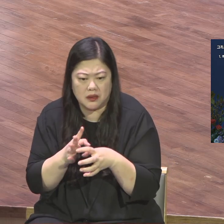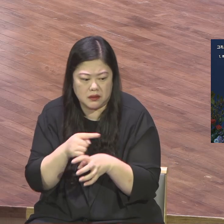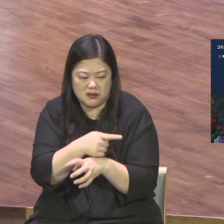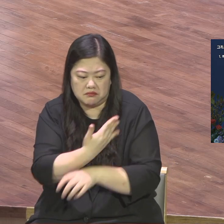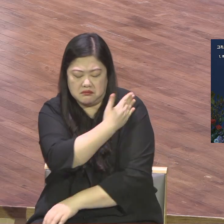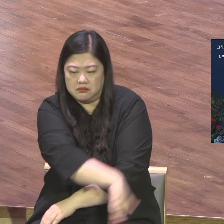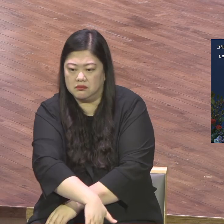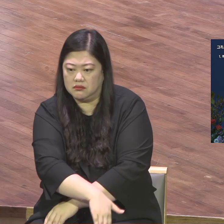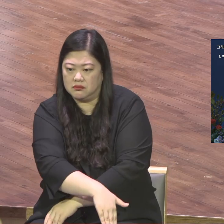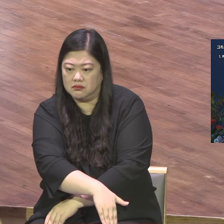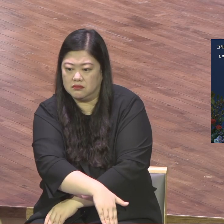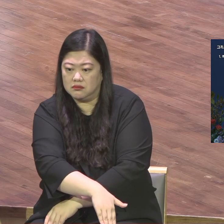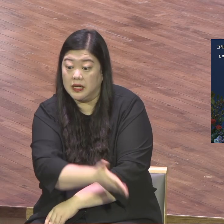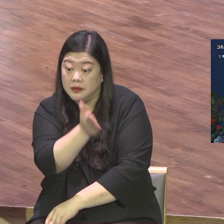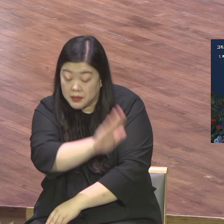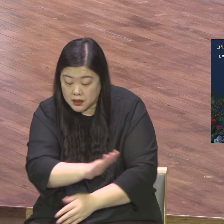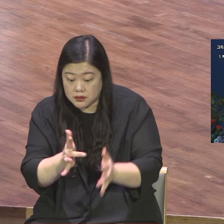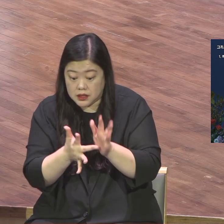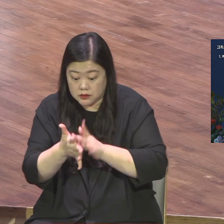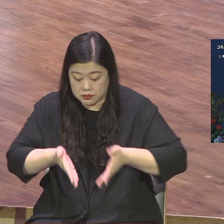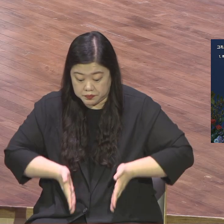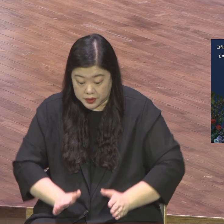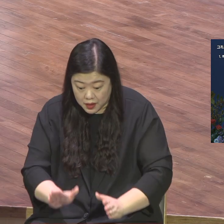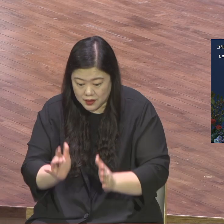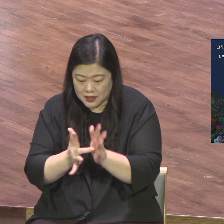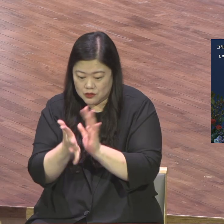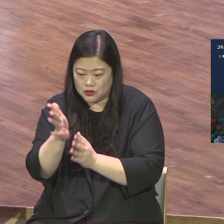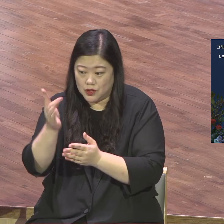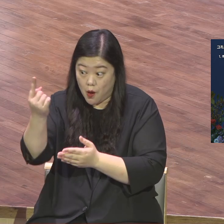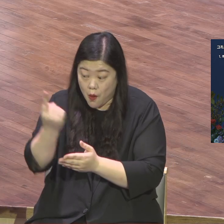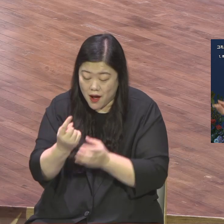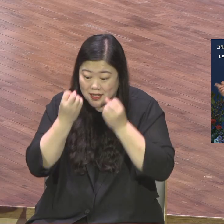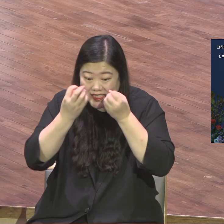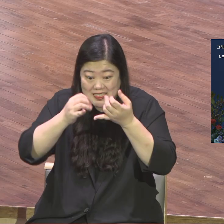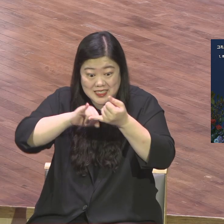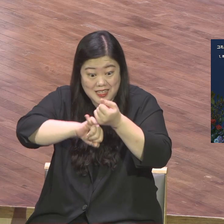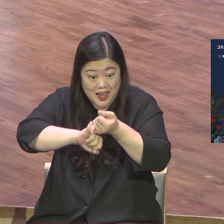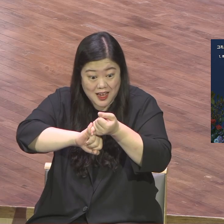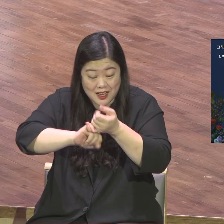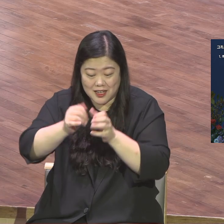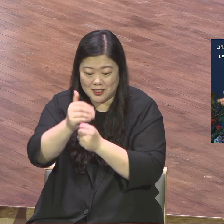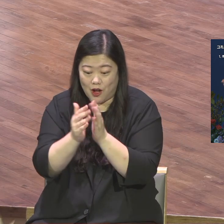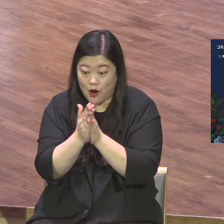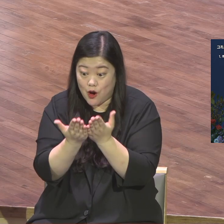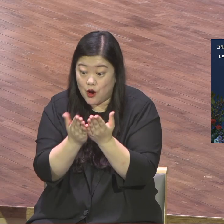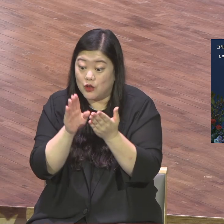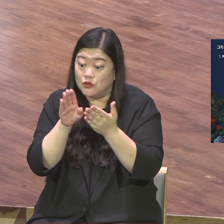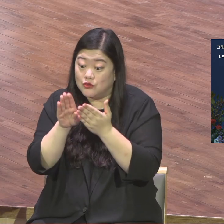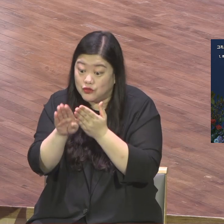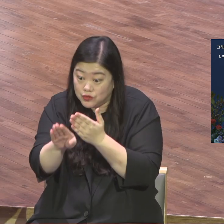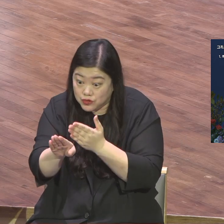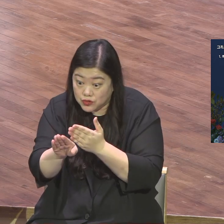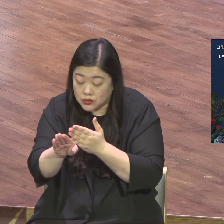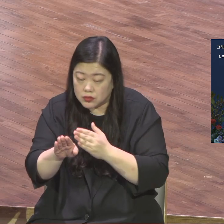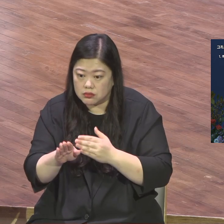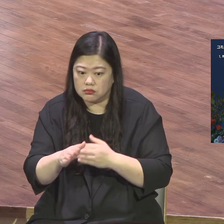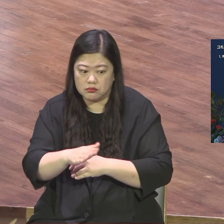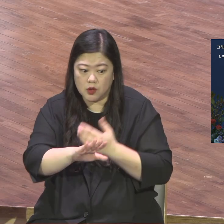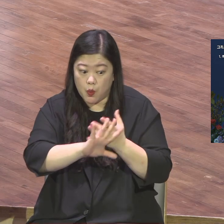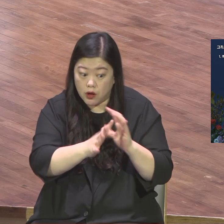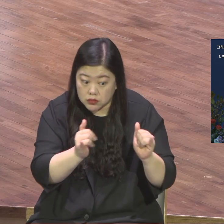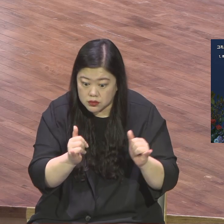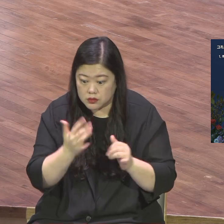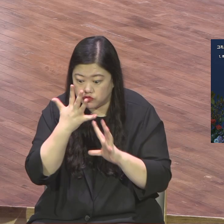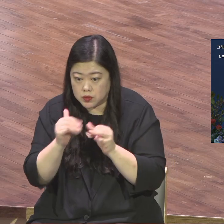그렇게 나라를 위해서 헌신한 충신들이 많은데 그 사람들이 그러면 복음도 안 왔는데 안 왔으니까 못 듣는데 그럼 어디